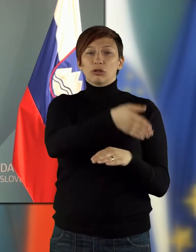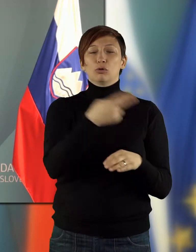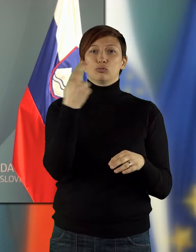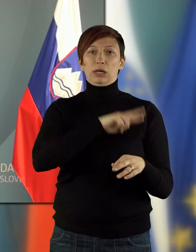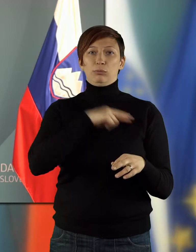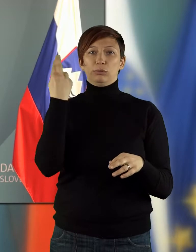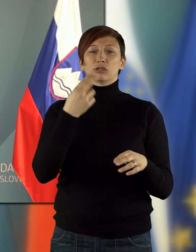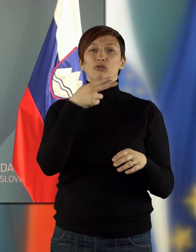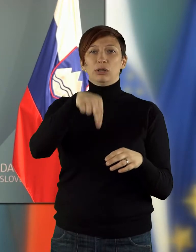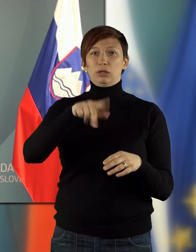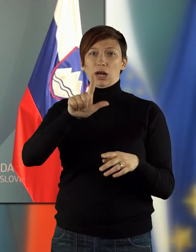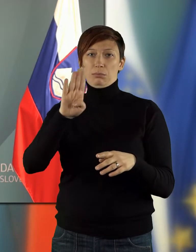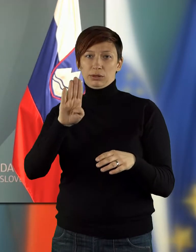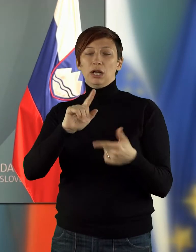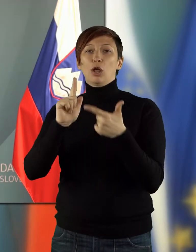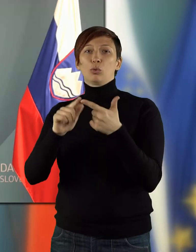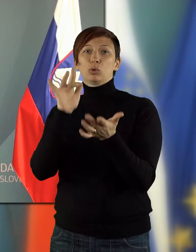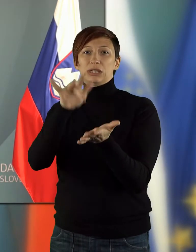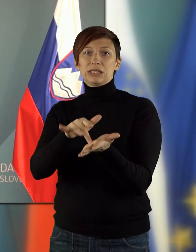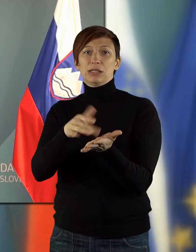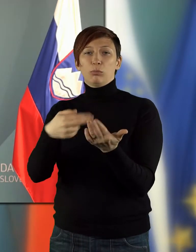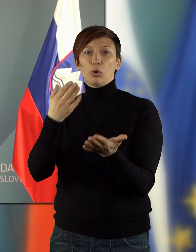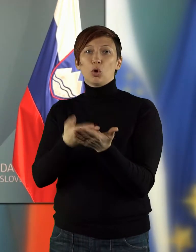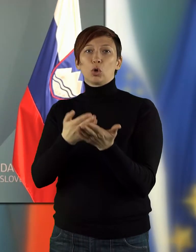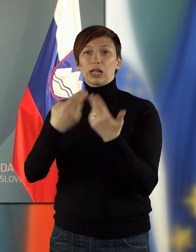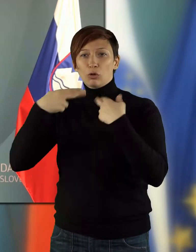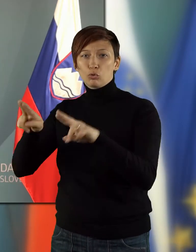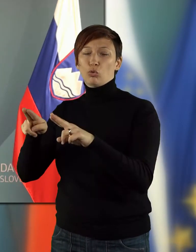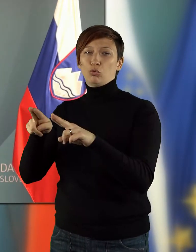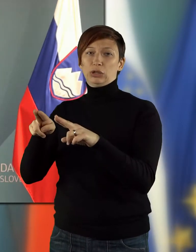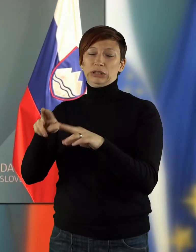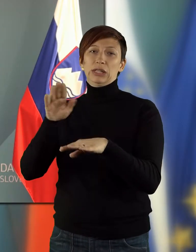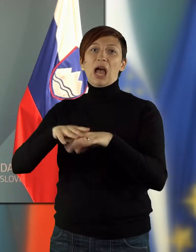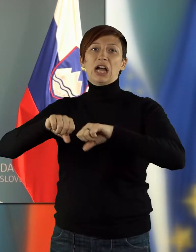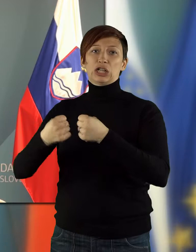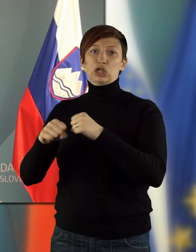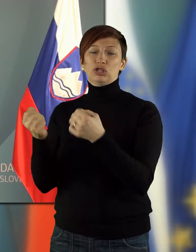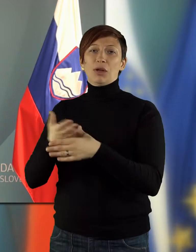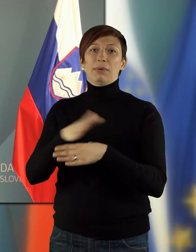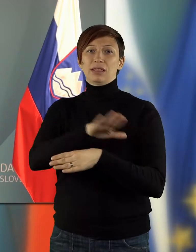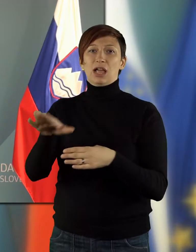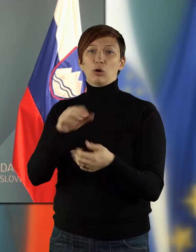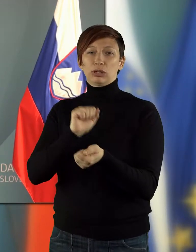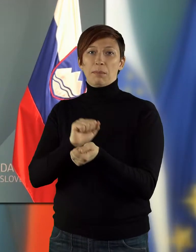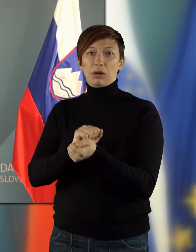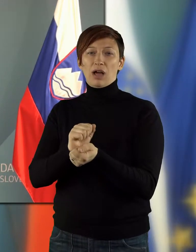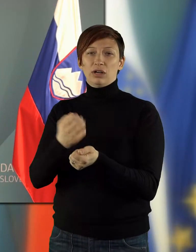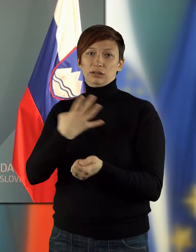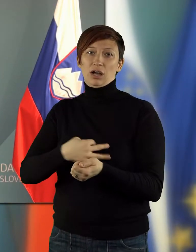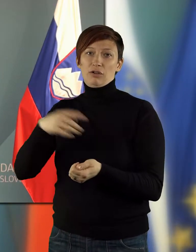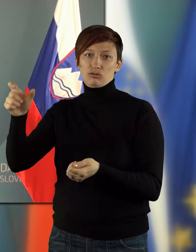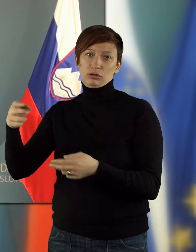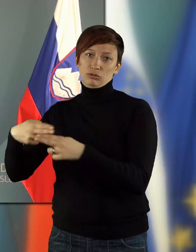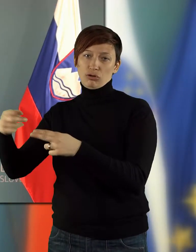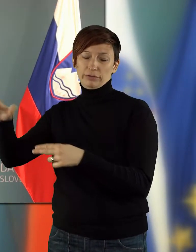naložbo Republike Slovenije v NLB in drugi cilj je seveda konkretneje odgovoriti na kršitve mednarodnega prava